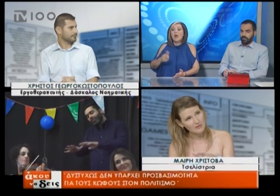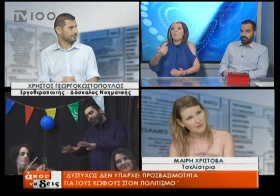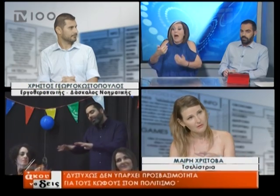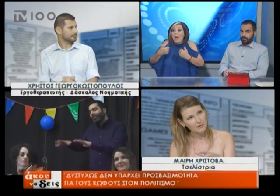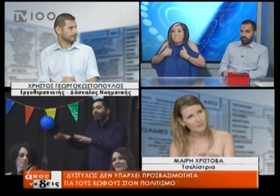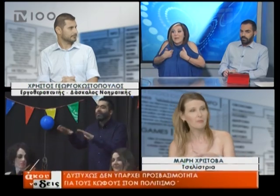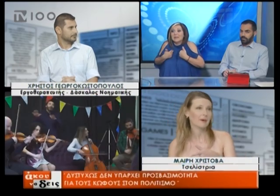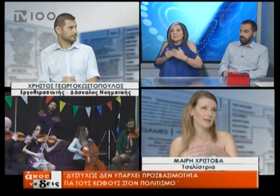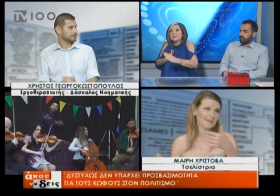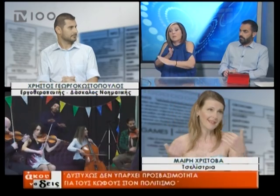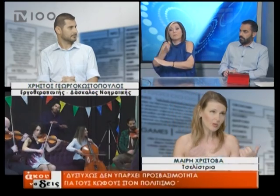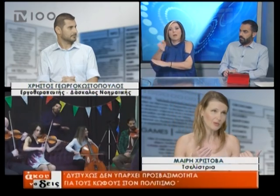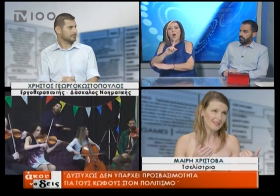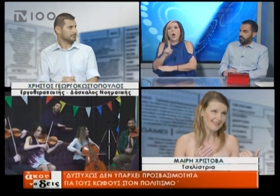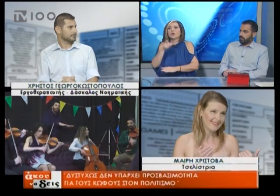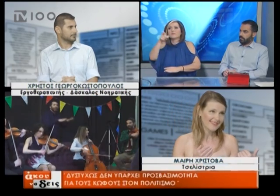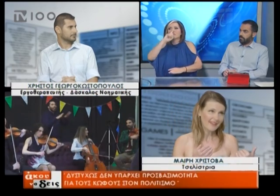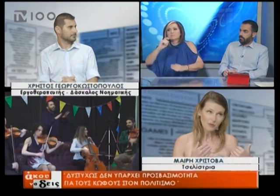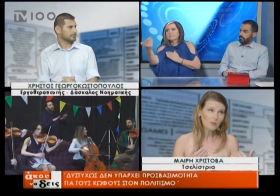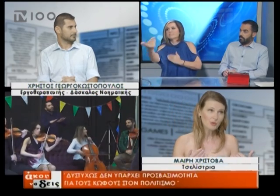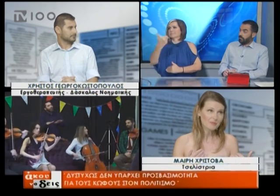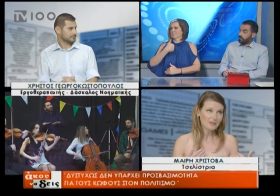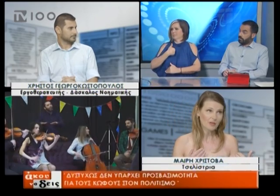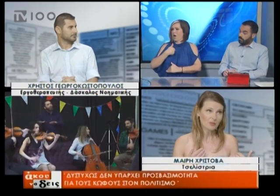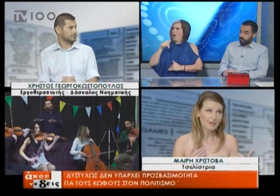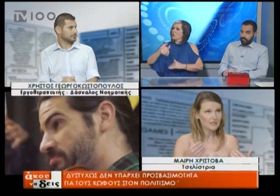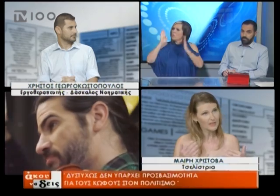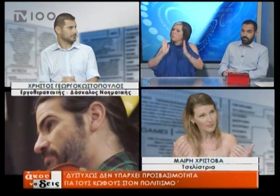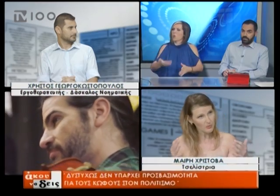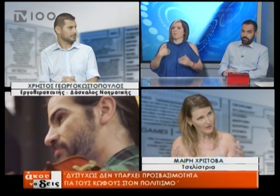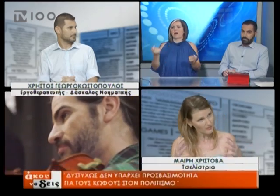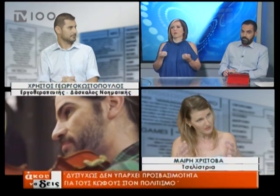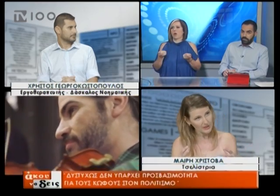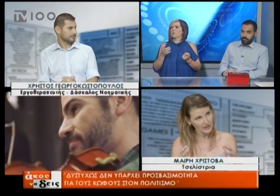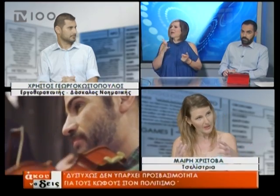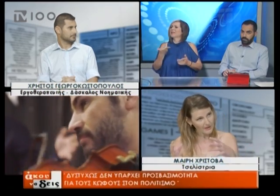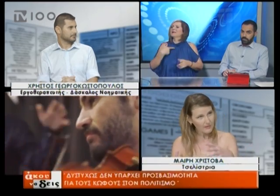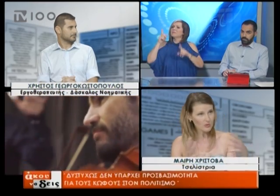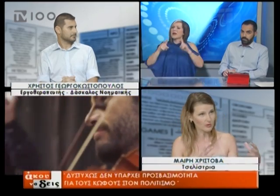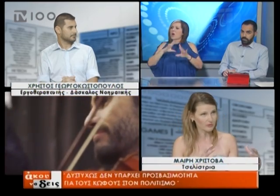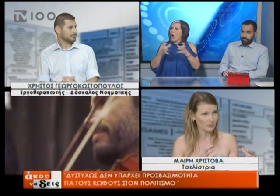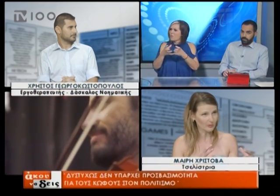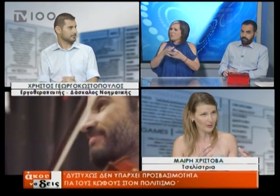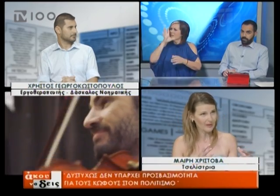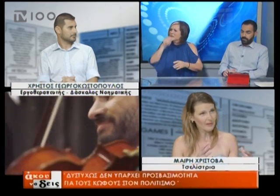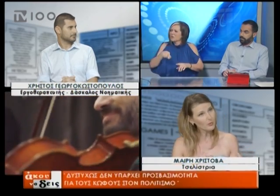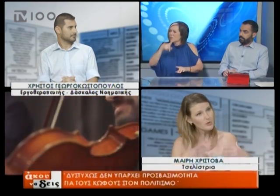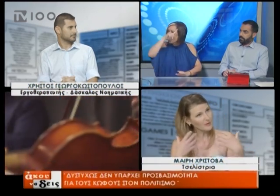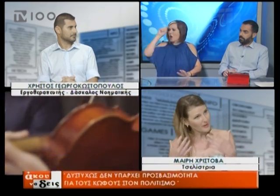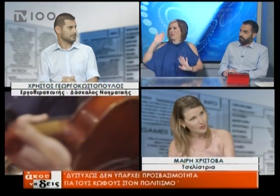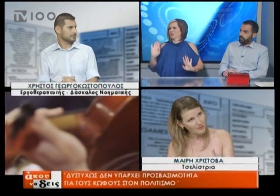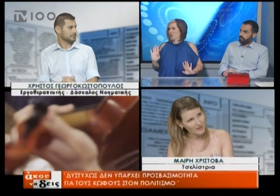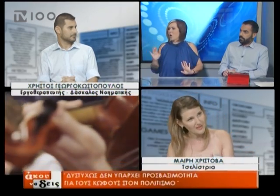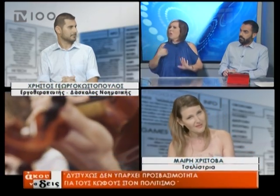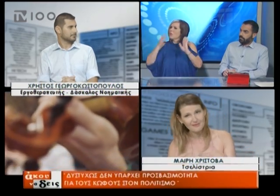εμείς παρά να έρχονται. Αυτό θα μπορούσαμε να το κάνουμε. Γιατί για κάποιες ομάδες πραγματικά είναι δύσκολο αυτό. Mm-hmm. Θα μπορούσαμε